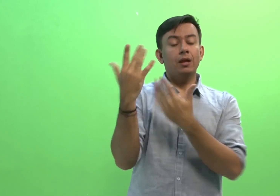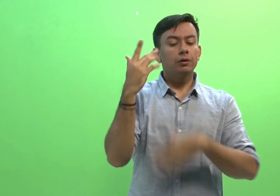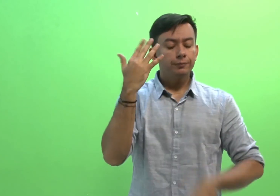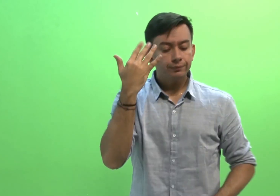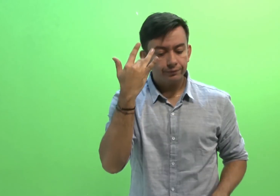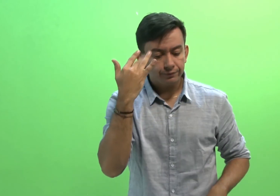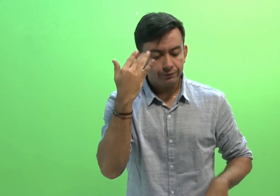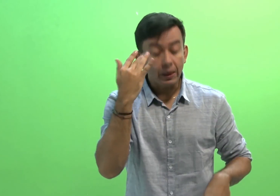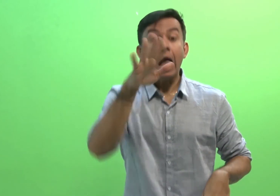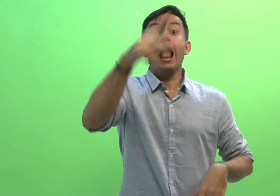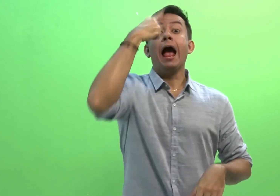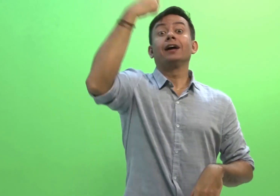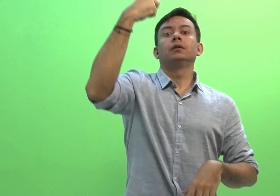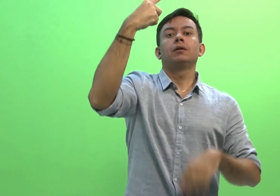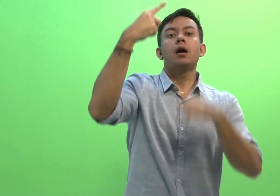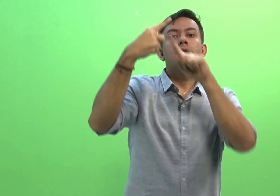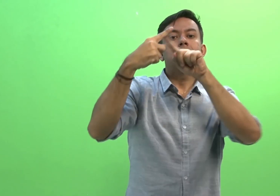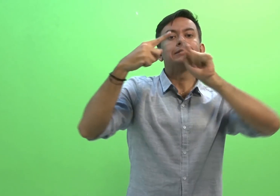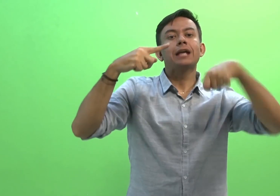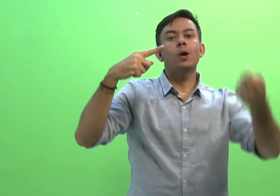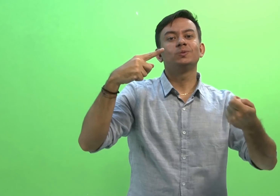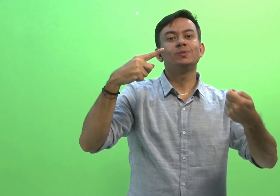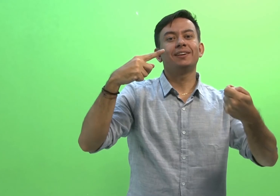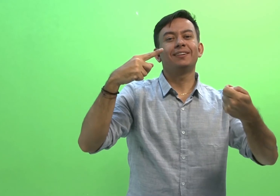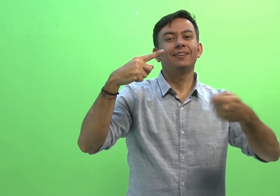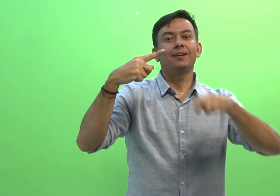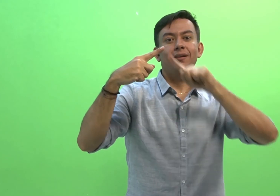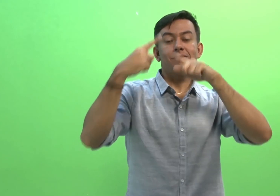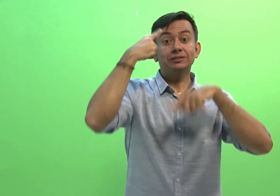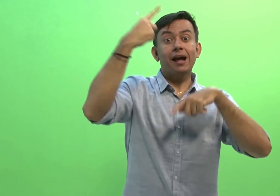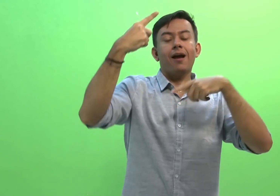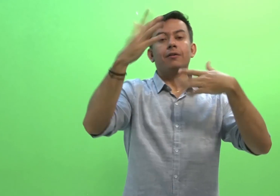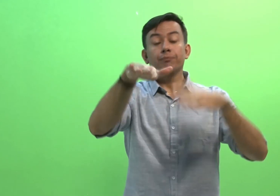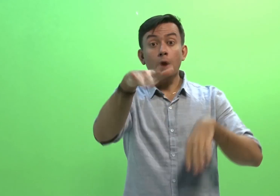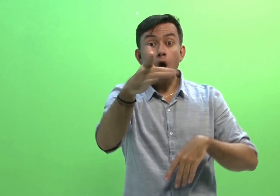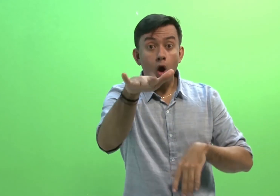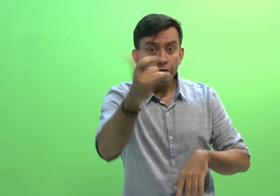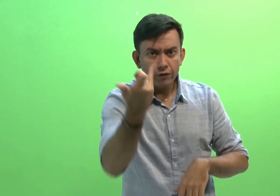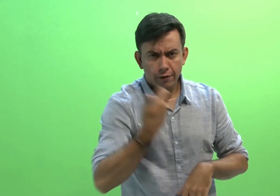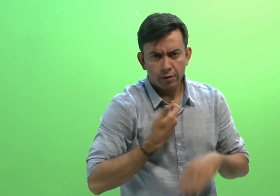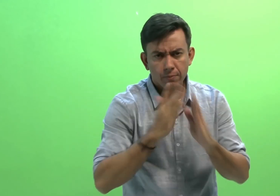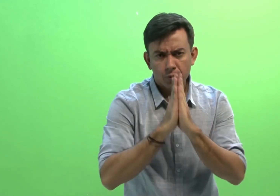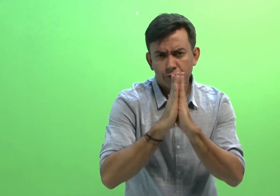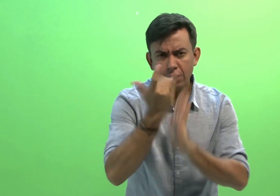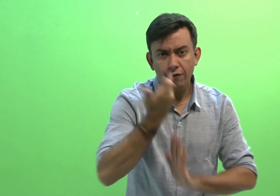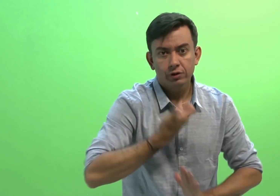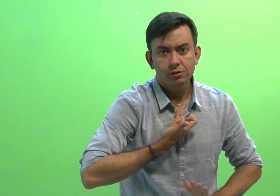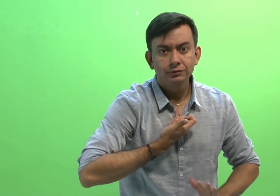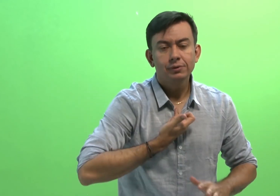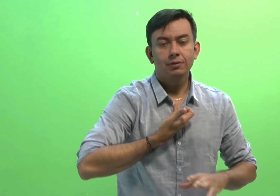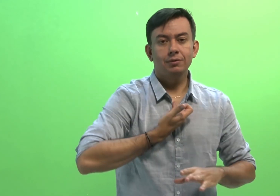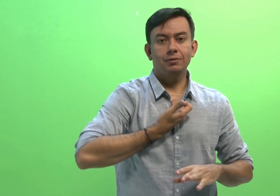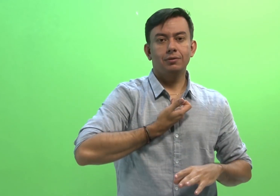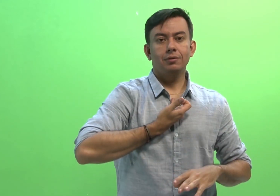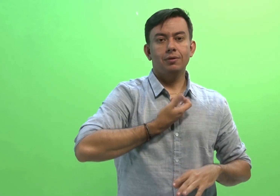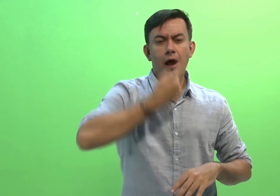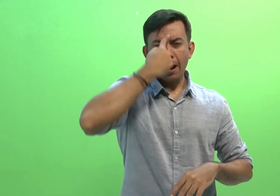Ah, me lembrei. Ah, este é o sinal. Olha, por favor, me fale. Lembre de me